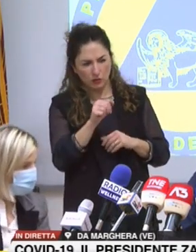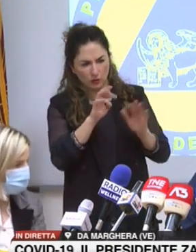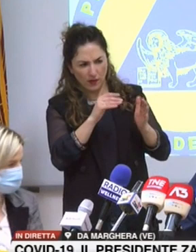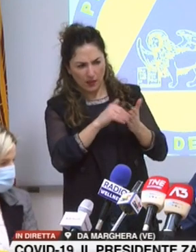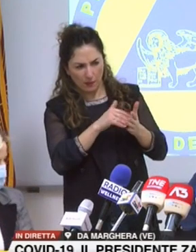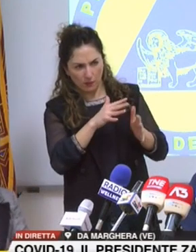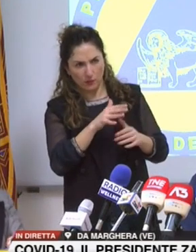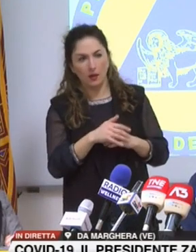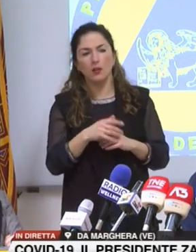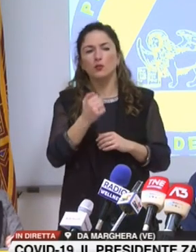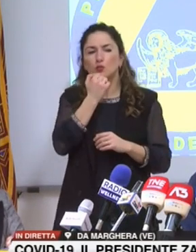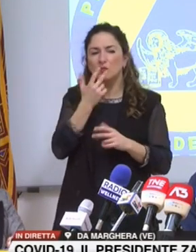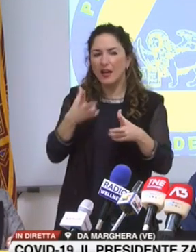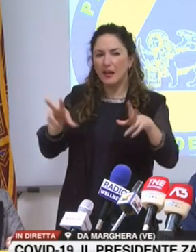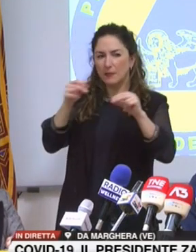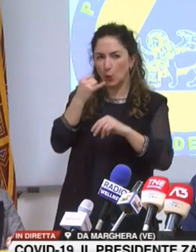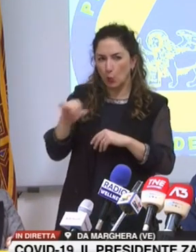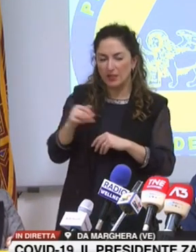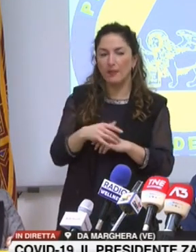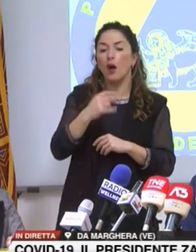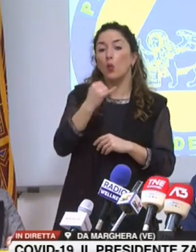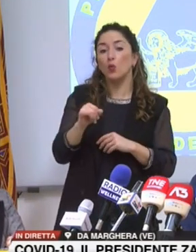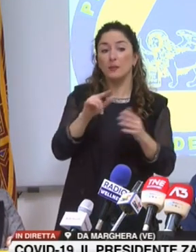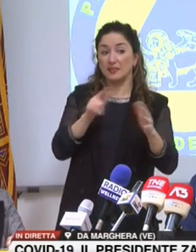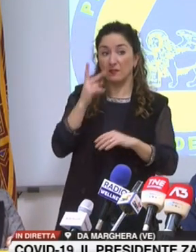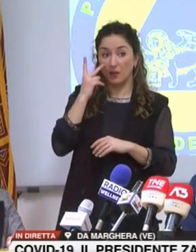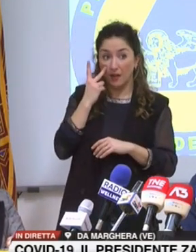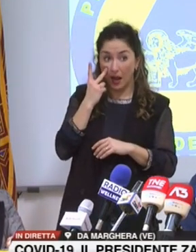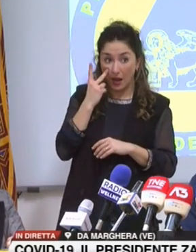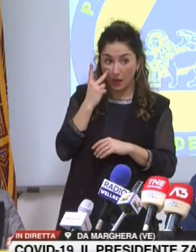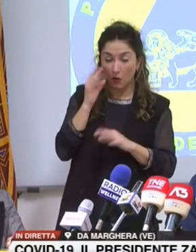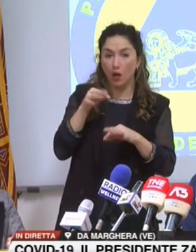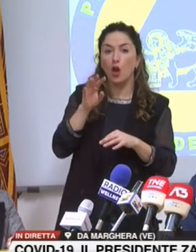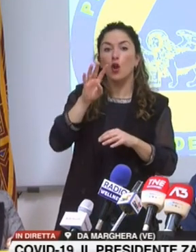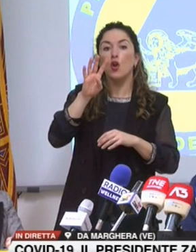Scusi, può ripetere l'ultima? L'ultima settimana di febbraio arriveranno